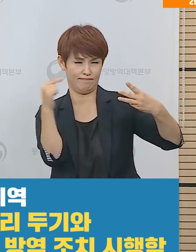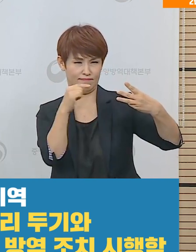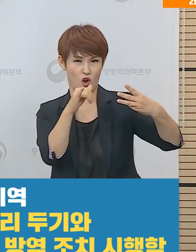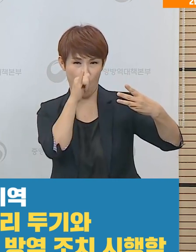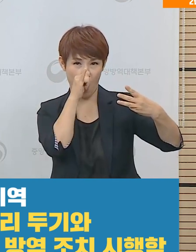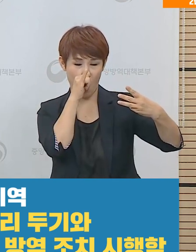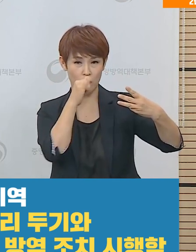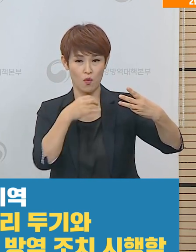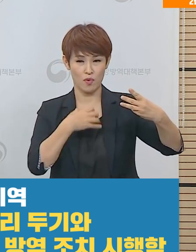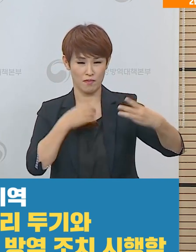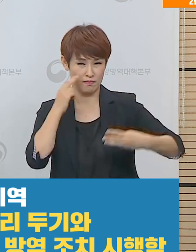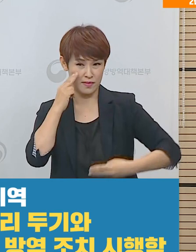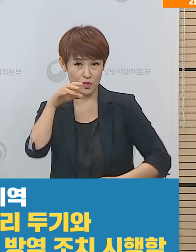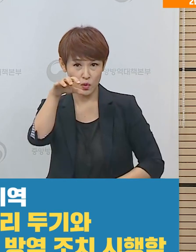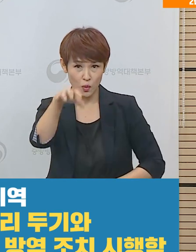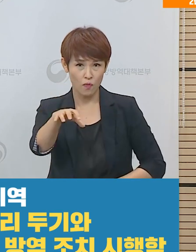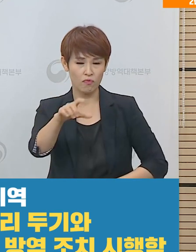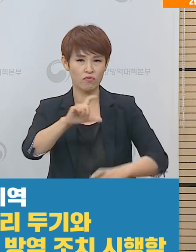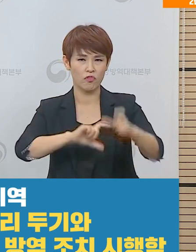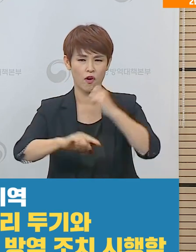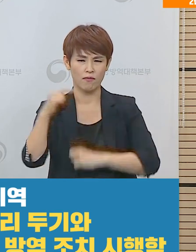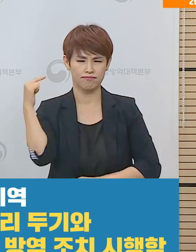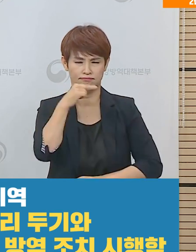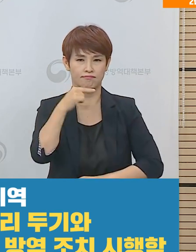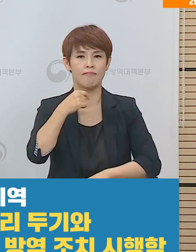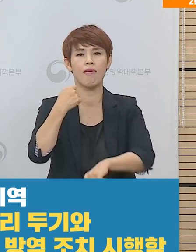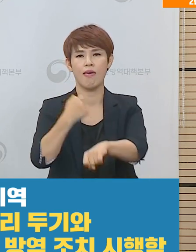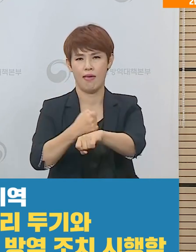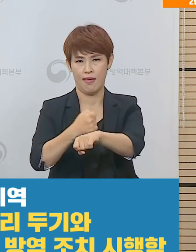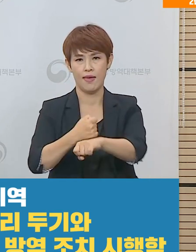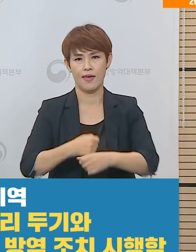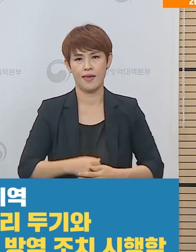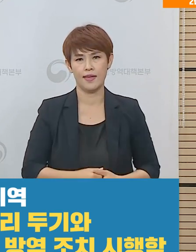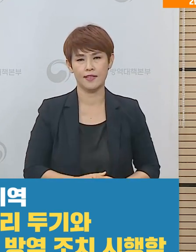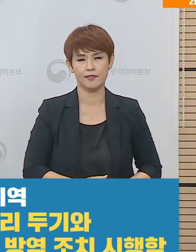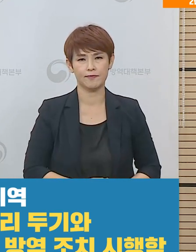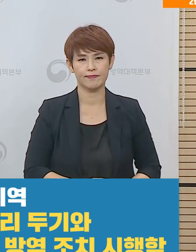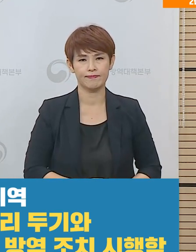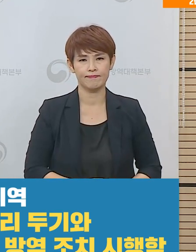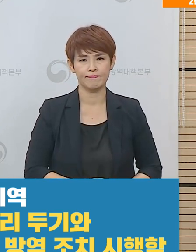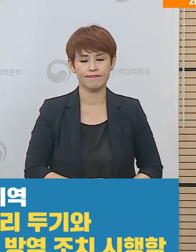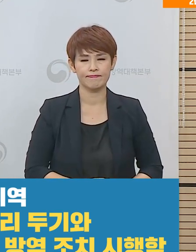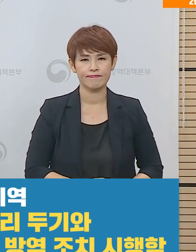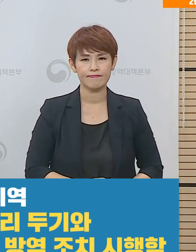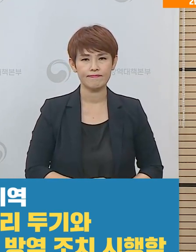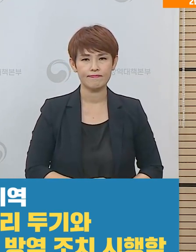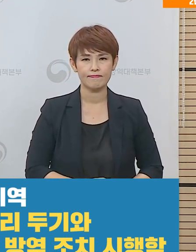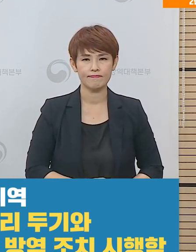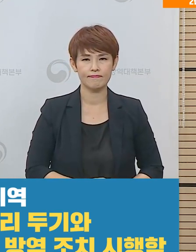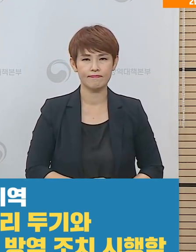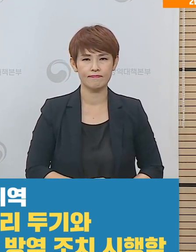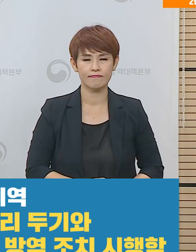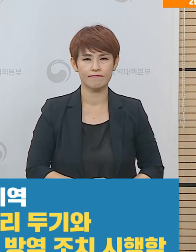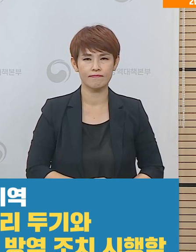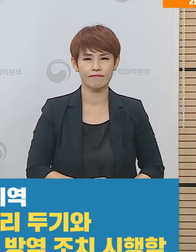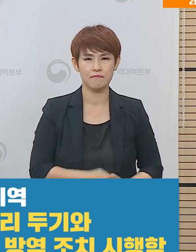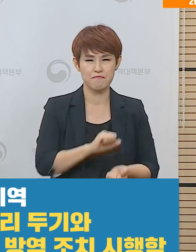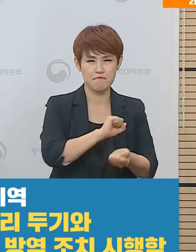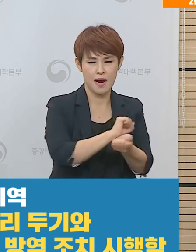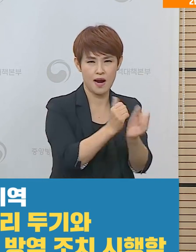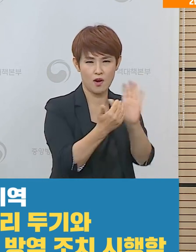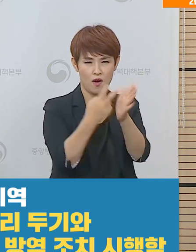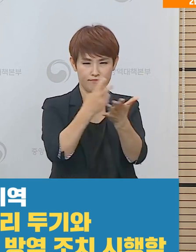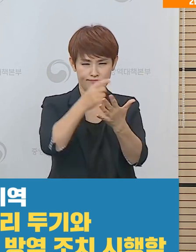큰 집단에 대하여 한층 더 강화된 방역조치가 시행되기에 방역조치